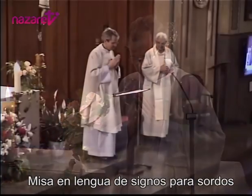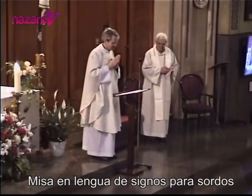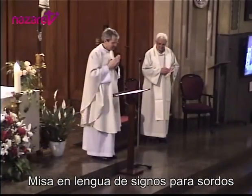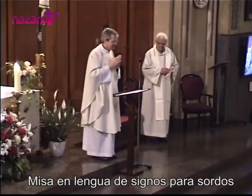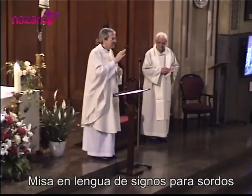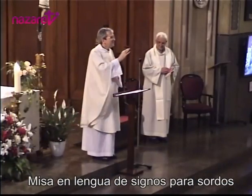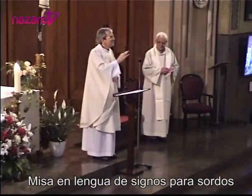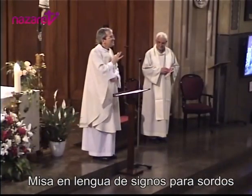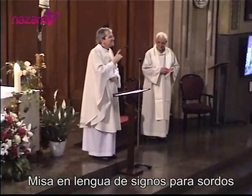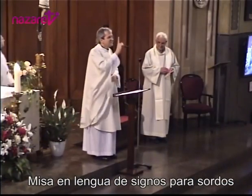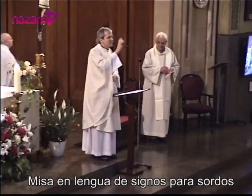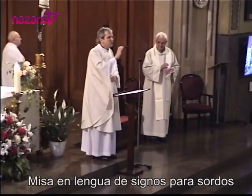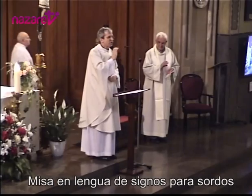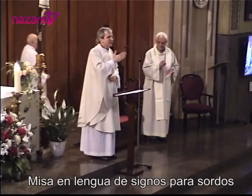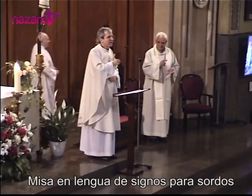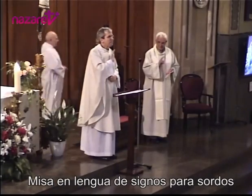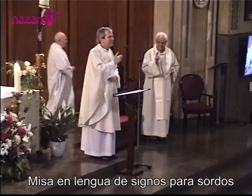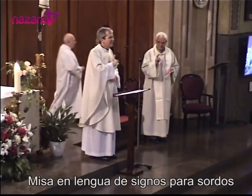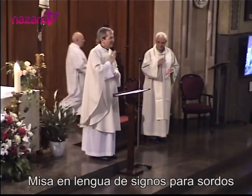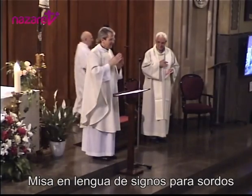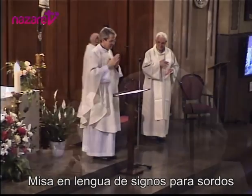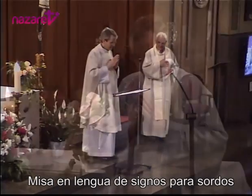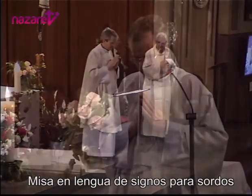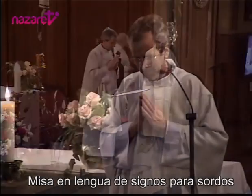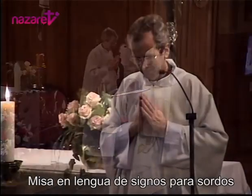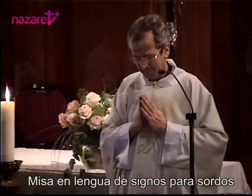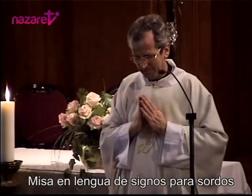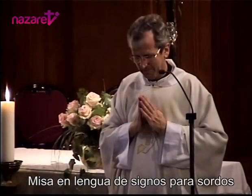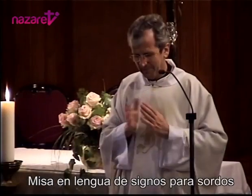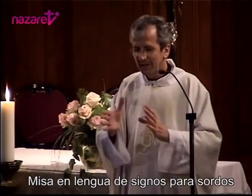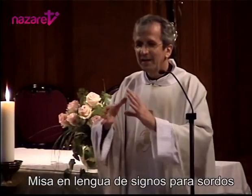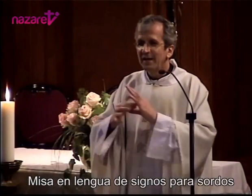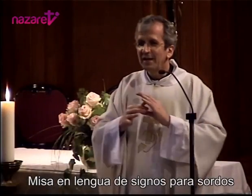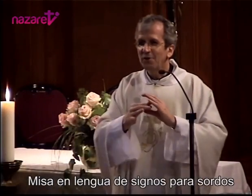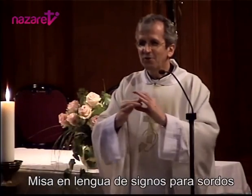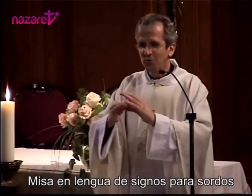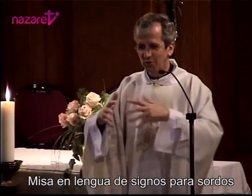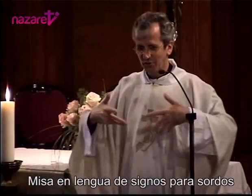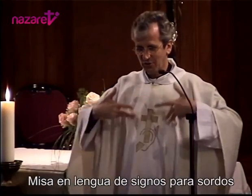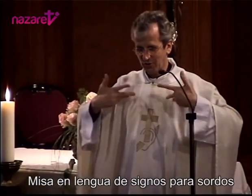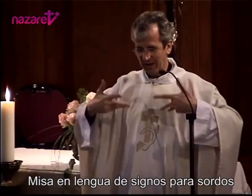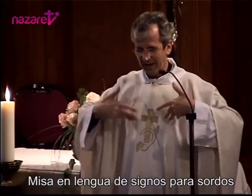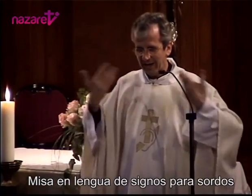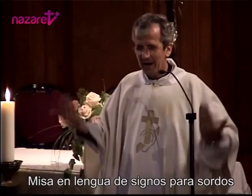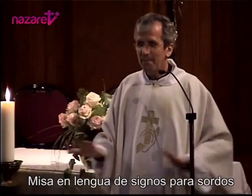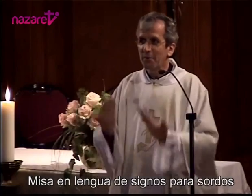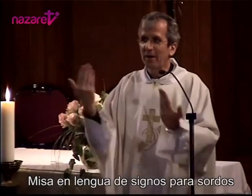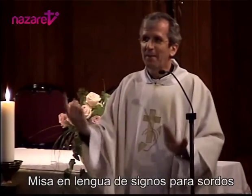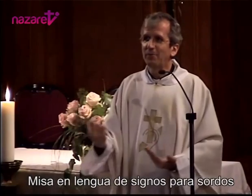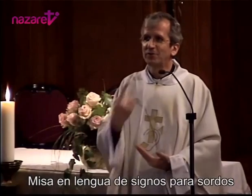ten piedad. Señor, ten piedad. Señor, ten piedad. Y todos juntos, con alegría, proclamamos la